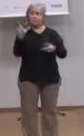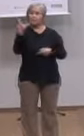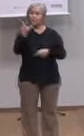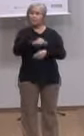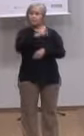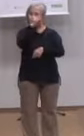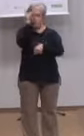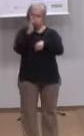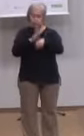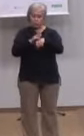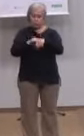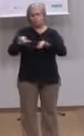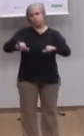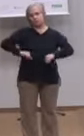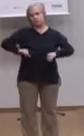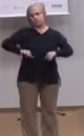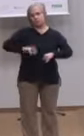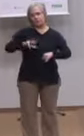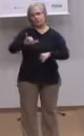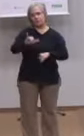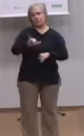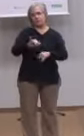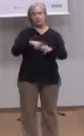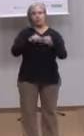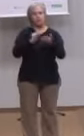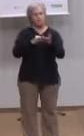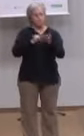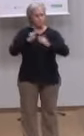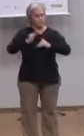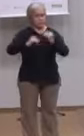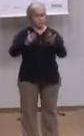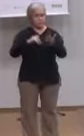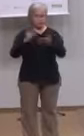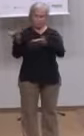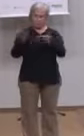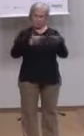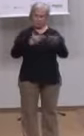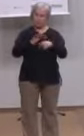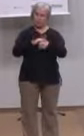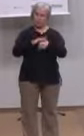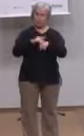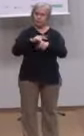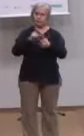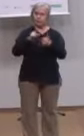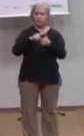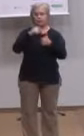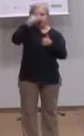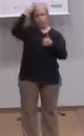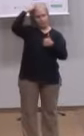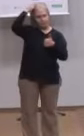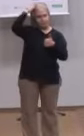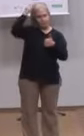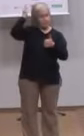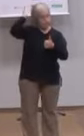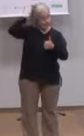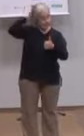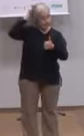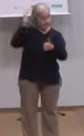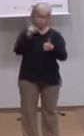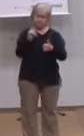de informação do profissional. Nós temos recebido no nosso ambulatório pacientes que vêm para na